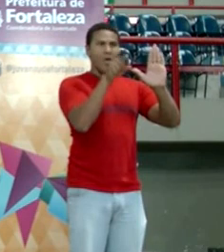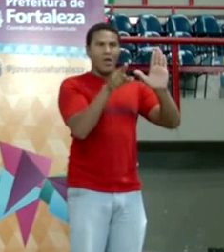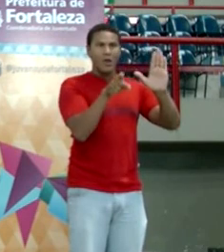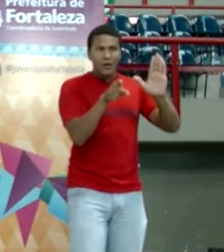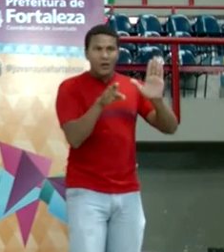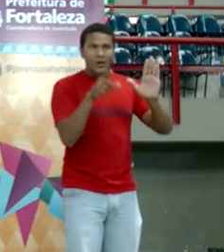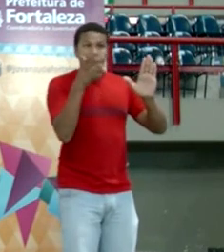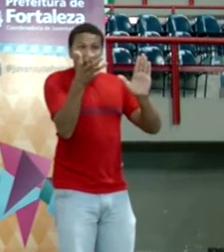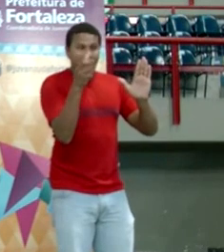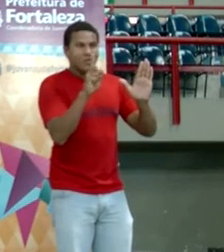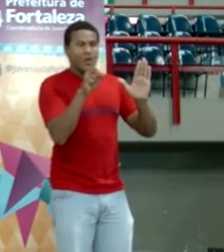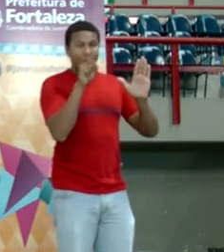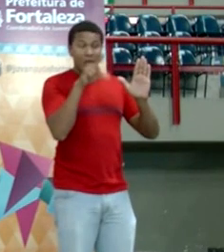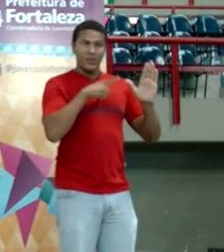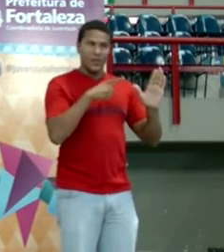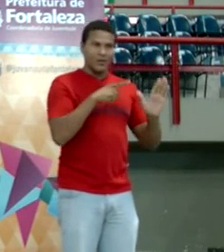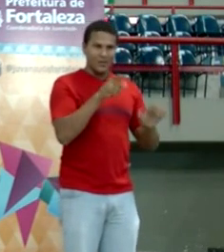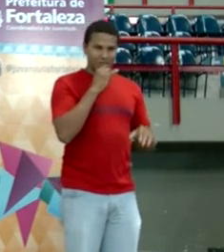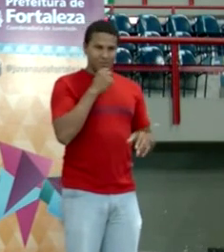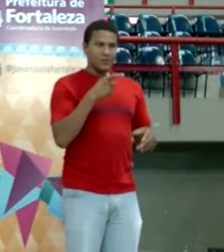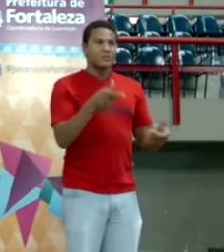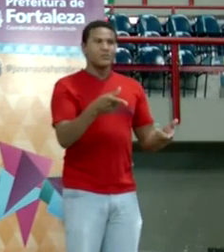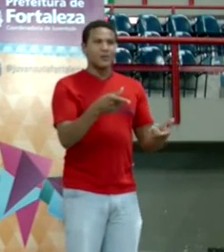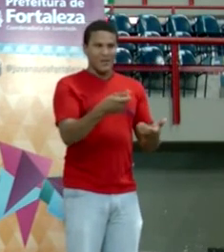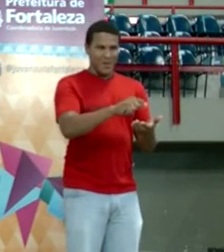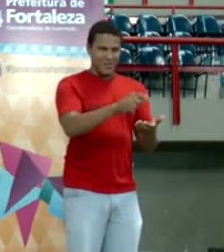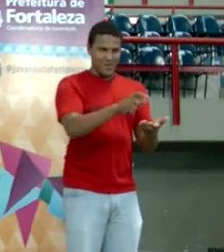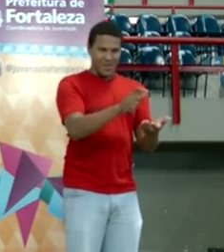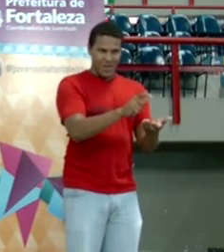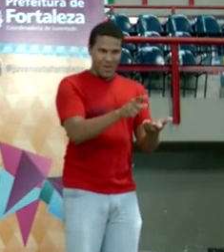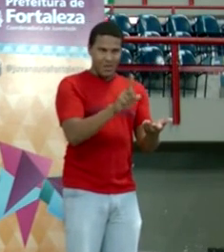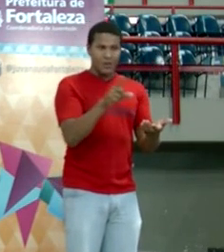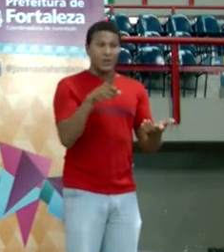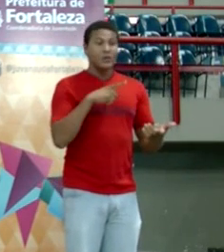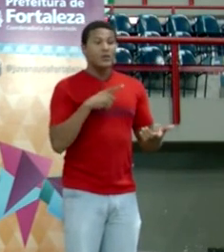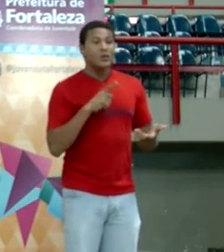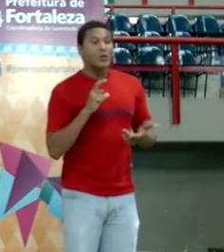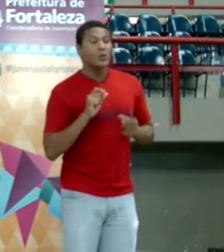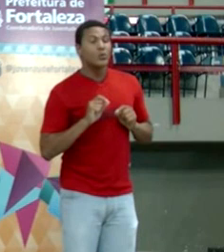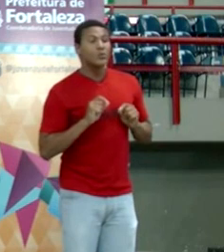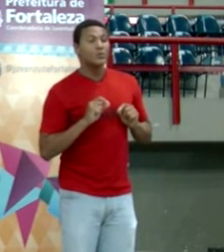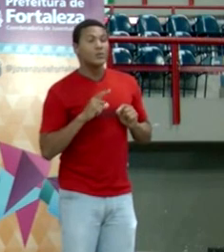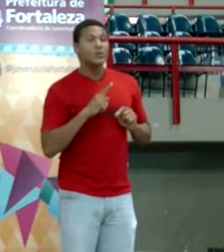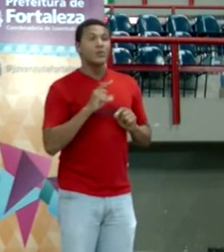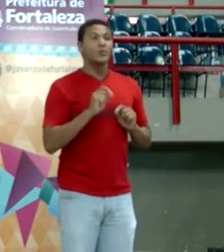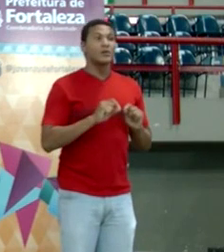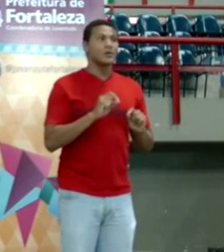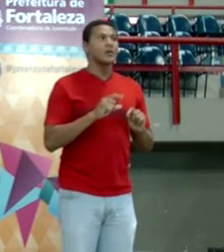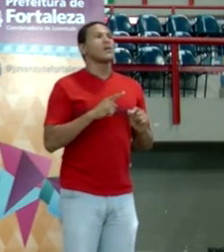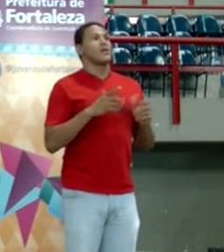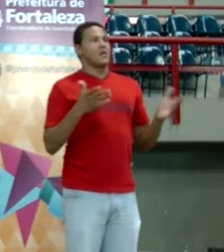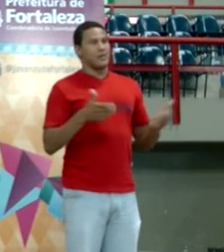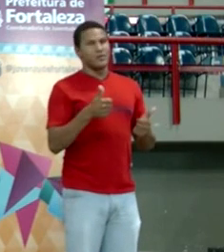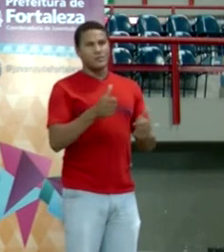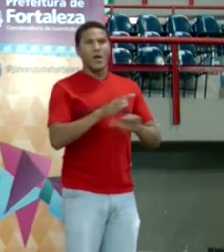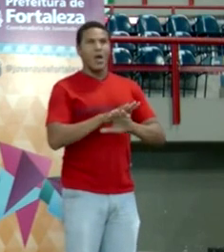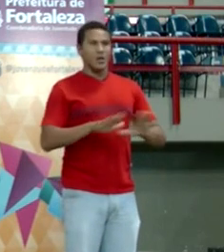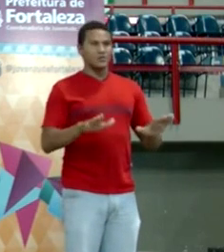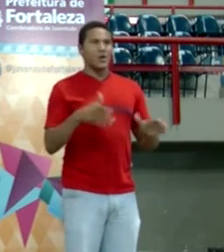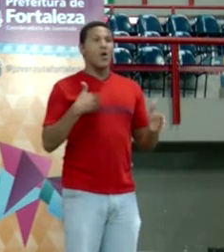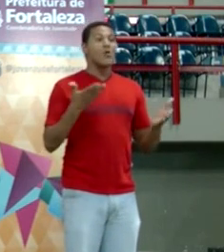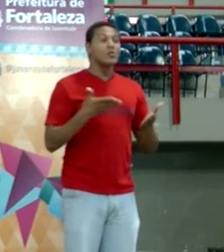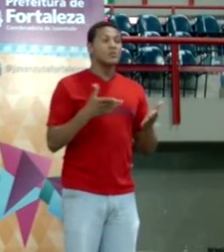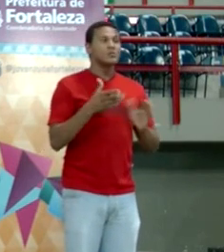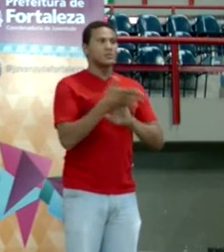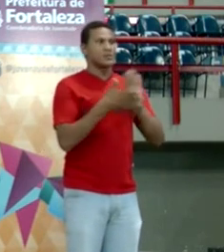tem. Você não chega na marmita, eu quero isso. Você chega na marmita, o que é que tem hoje? Pronto. É o texto. O que é que tem hoje aí pra